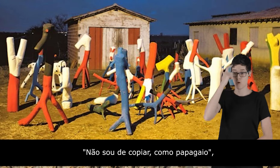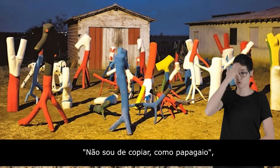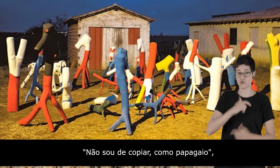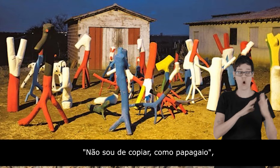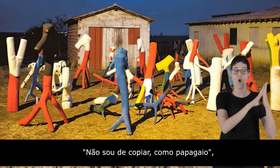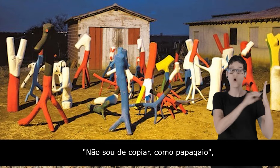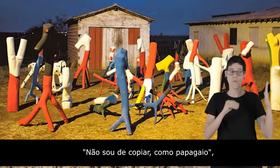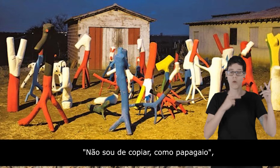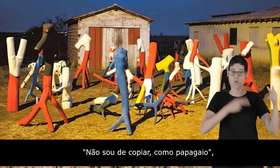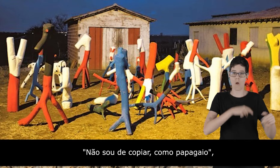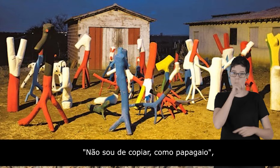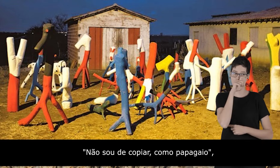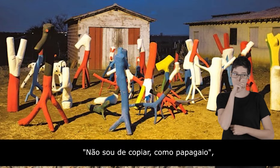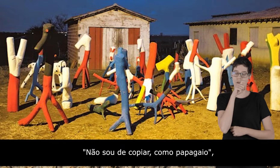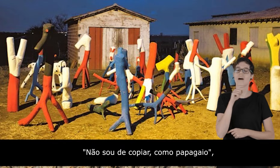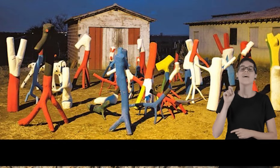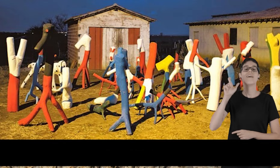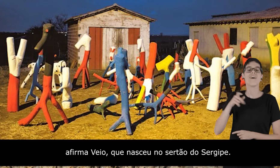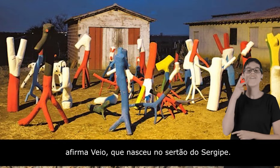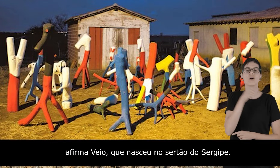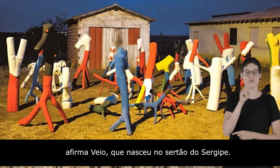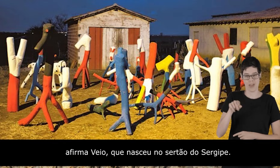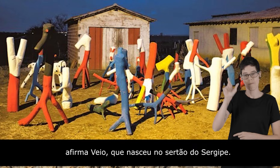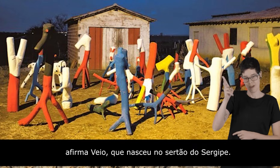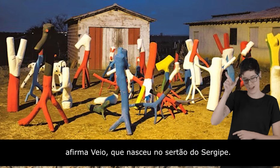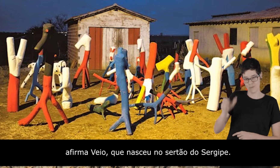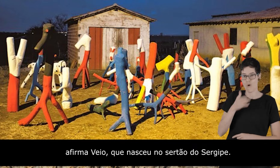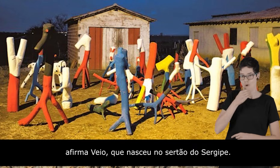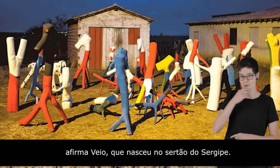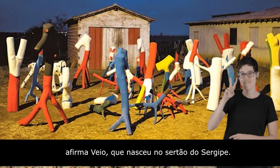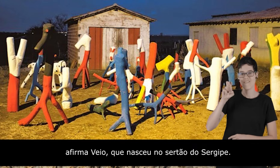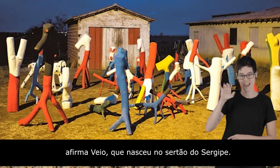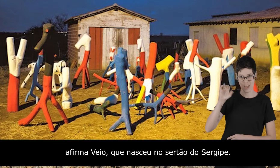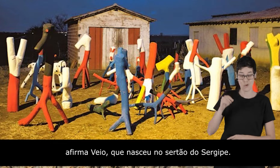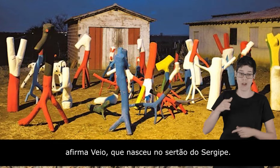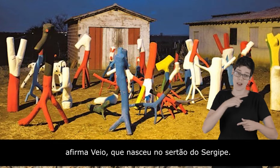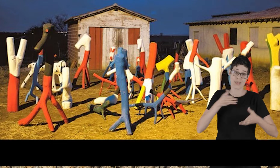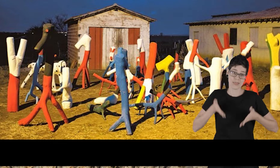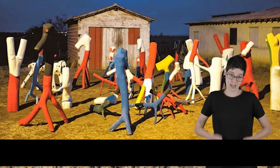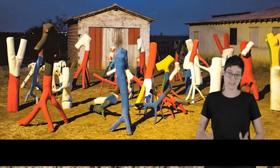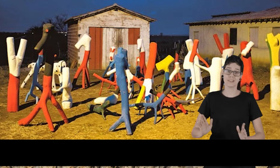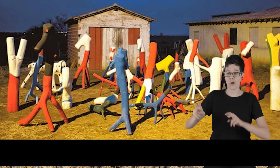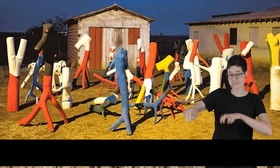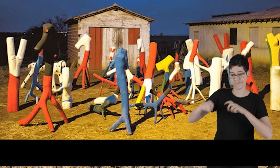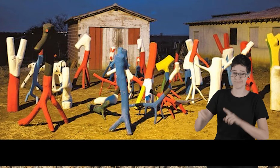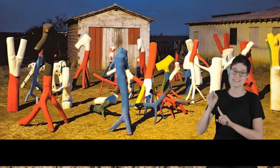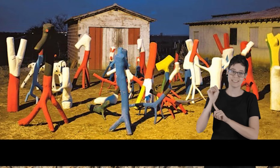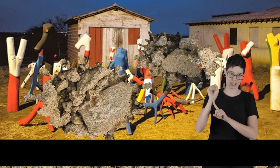Não sou de copiar como o papagaio, afirma Véio, que nasceu no sertão do Sergipe.